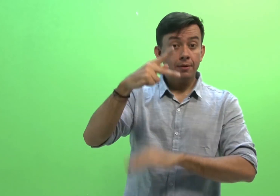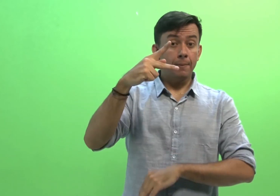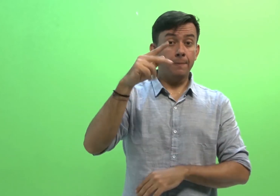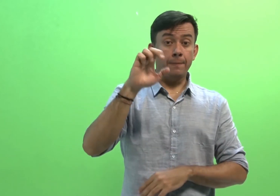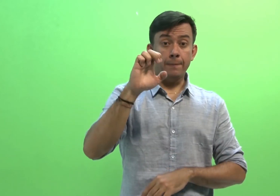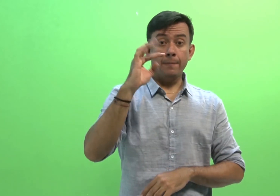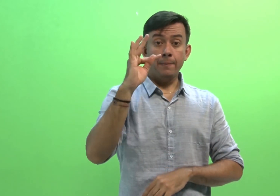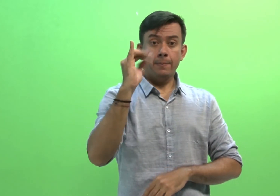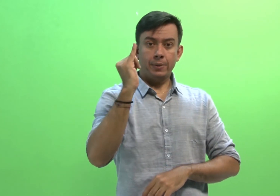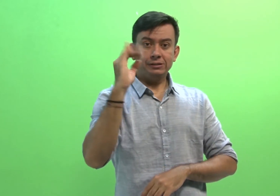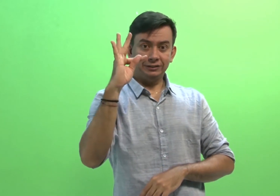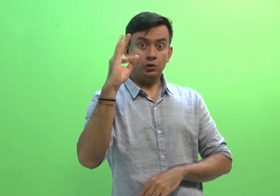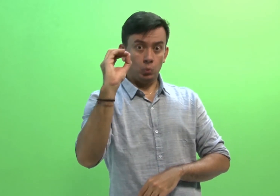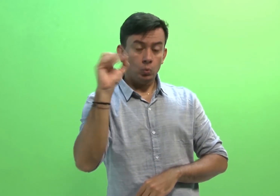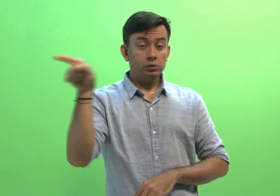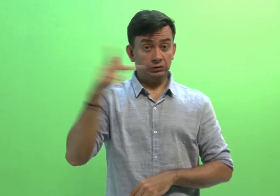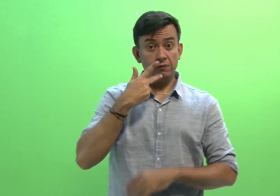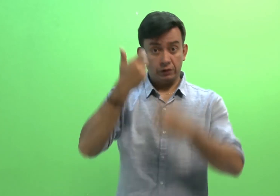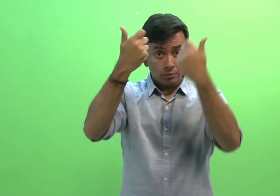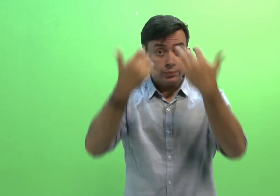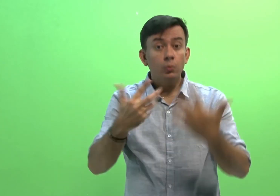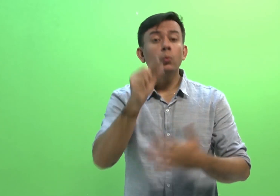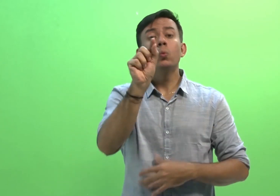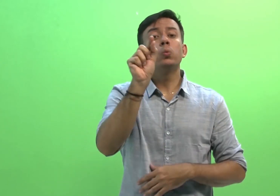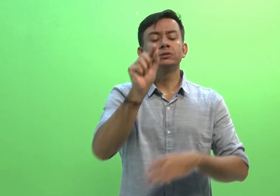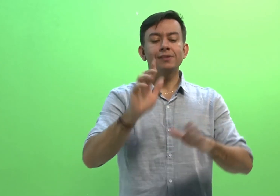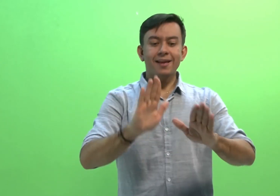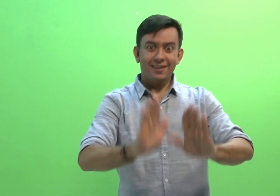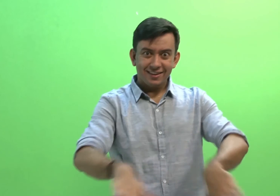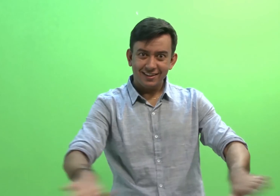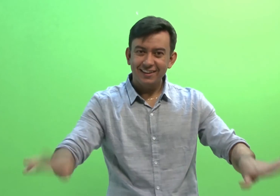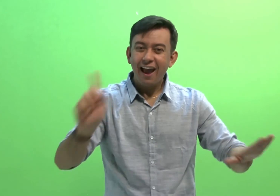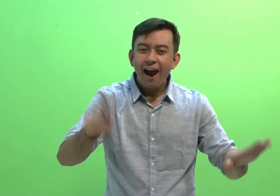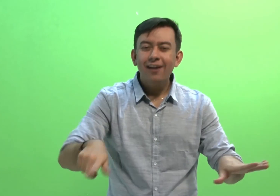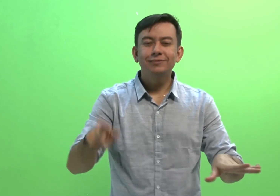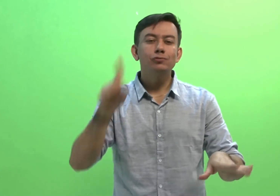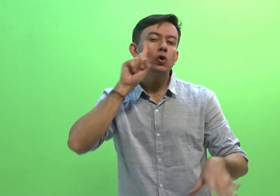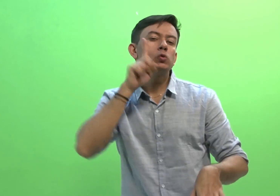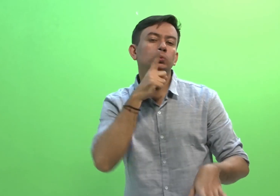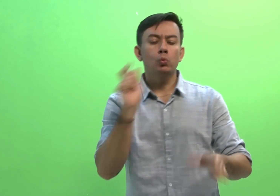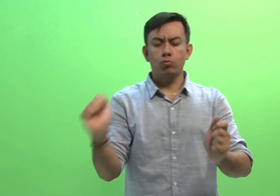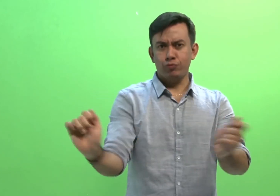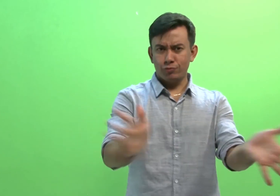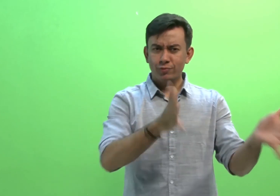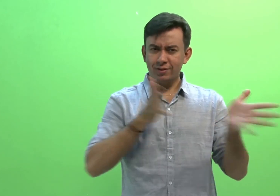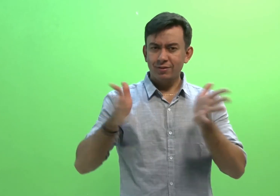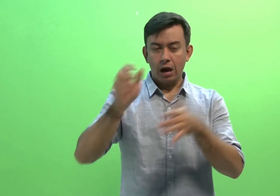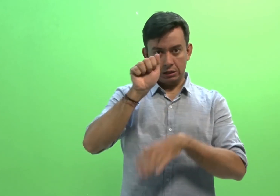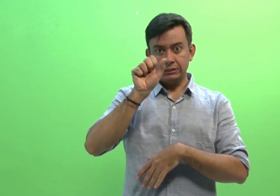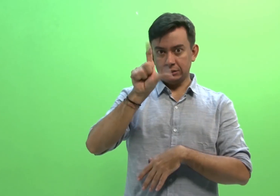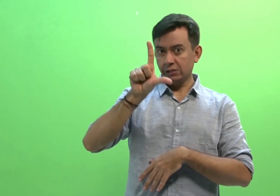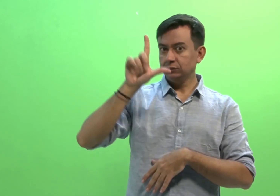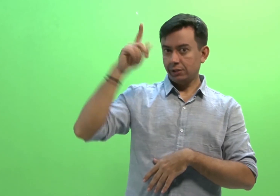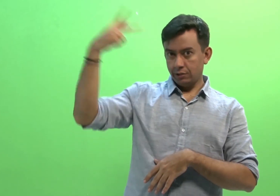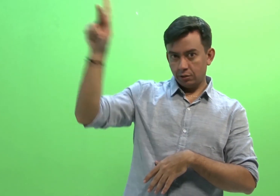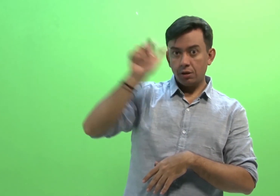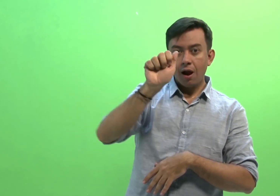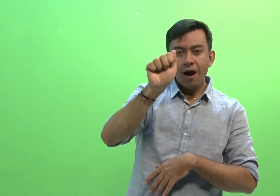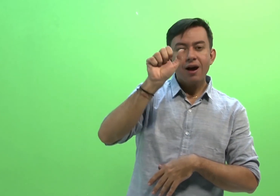de Petito, Petito explica que a criança surda, ela sinaliza, isso é uma pesquisa dentro da língua de sinais